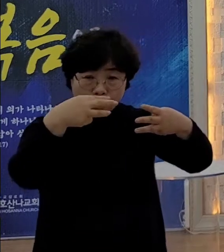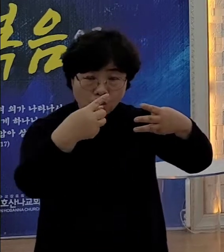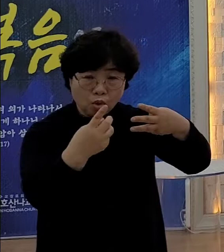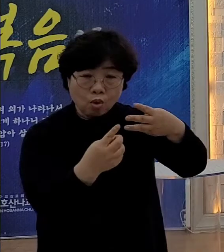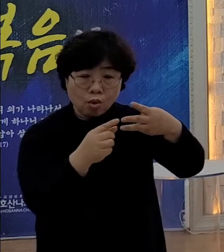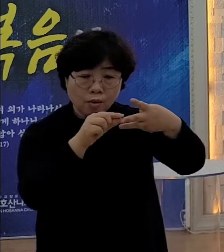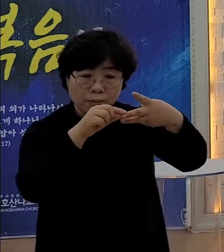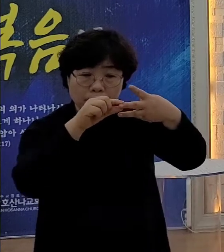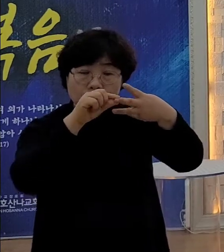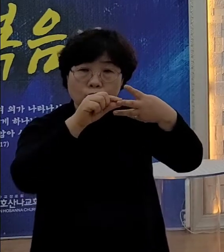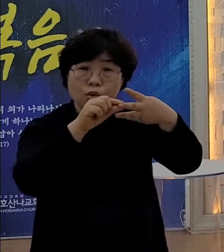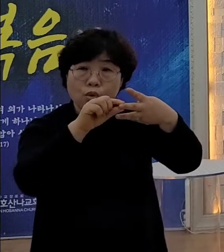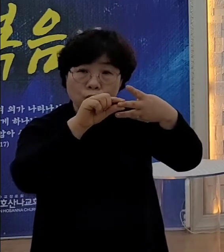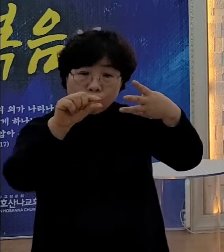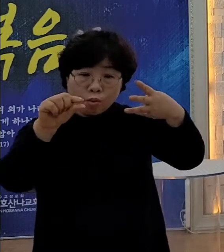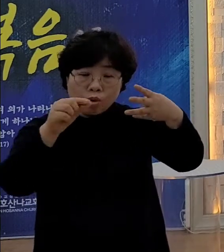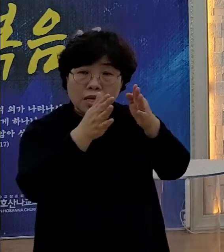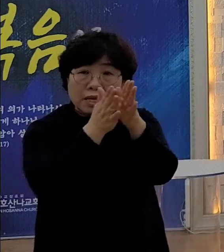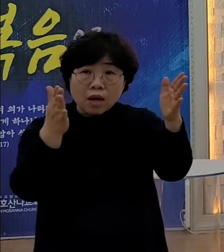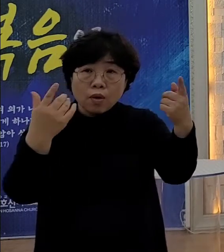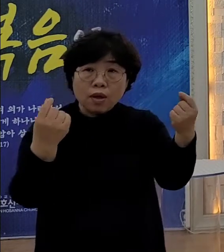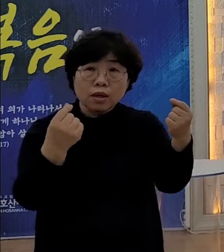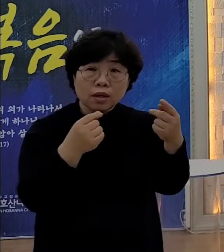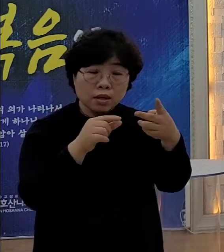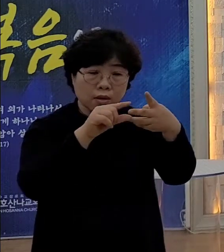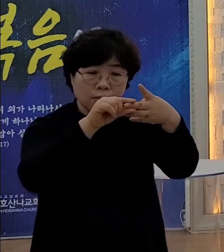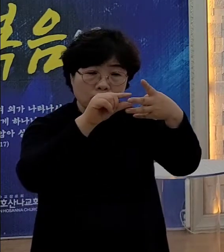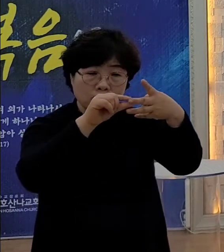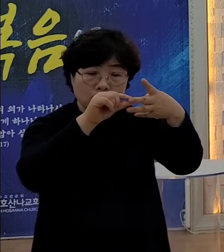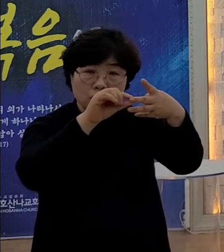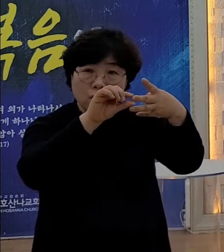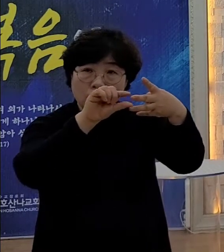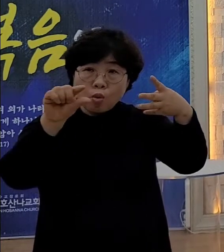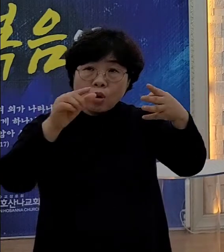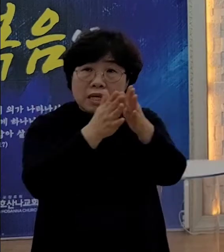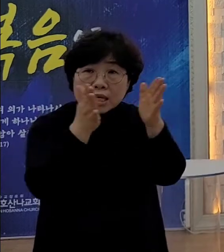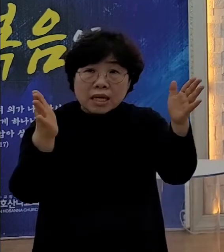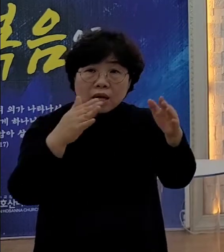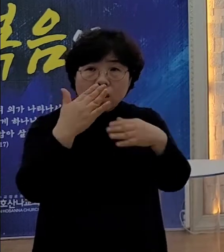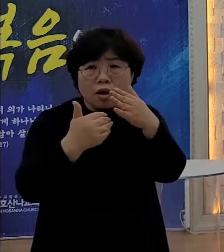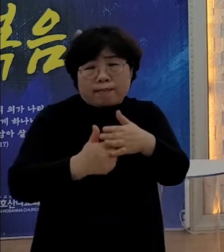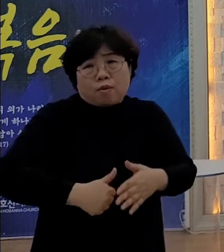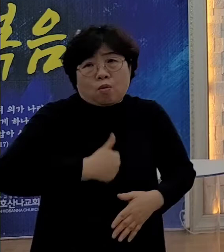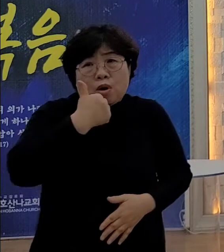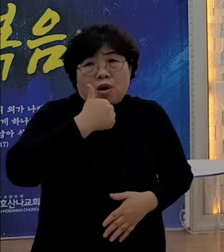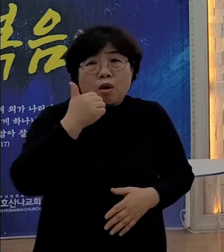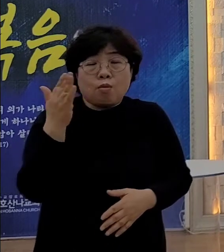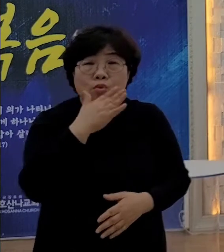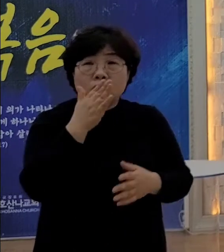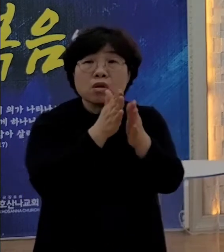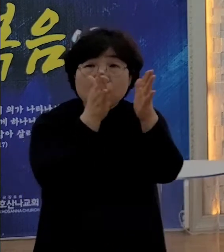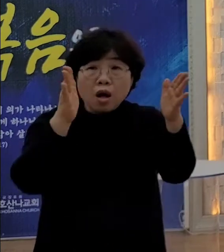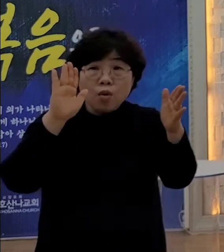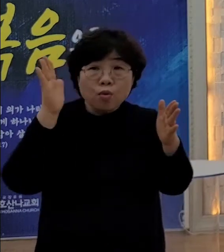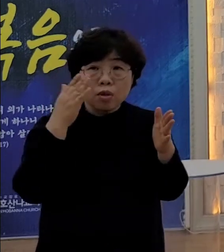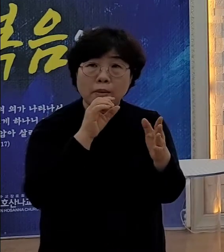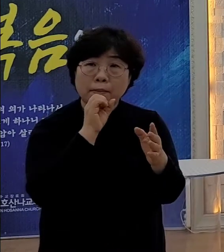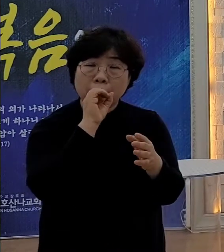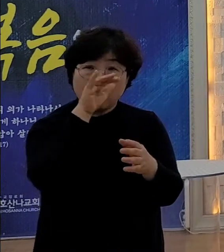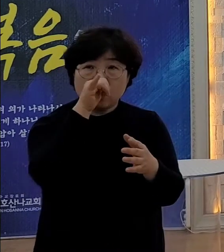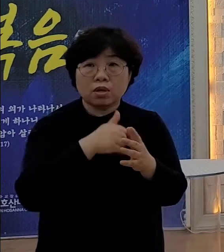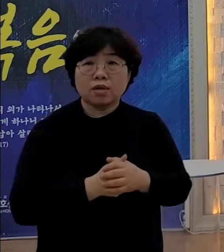본론이 시작된다라는 것입니다. 다 이해하셨죠? 본론의 시작이 하나님의 진노로부터